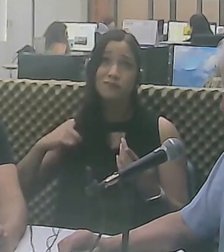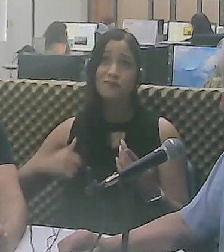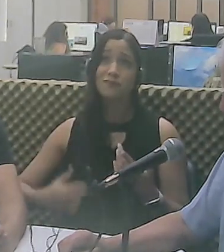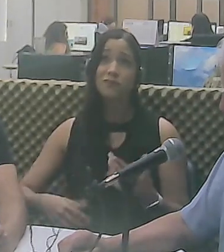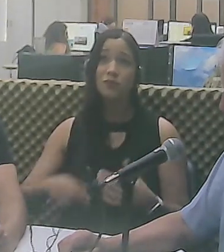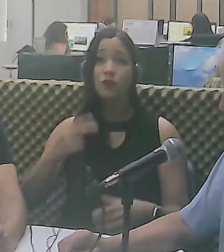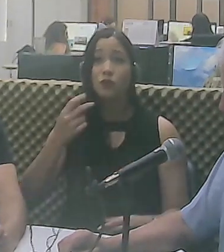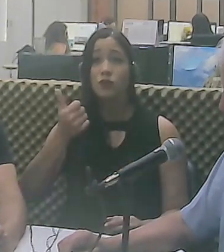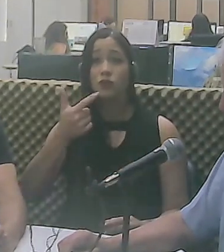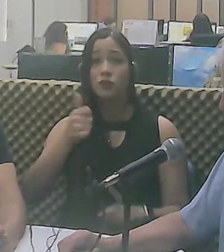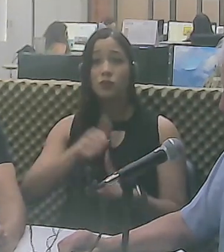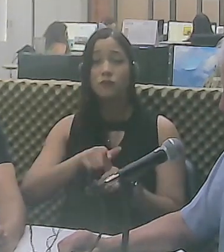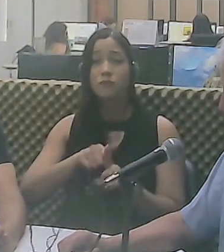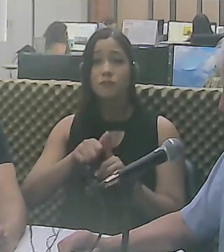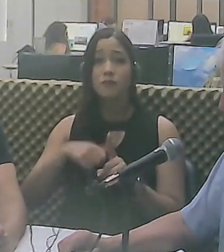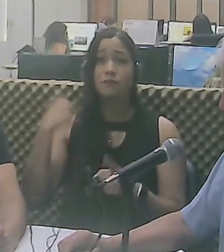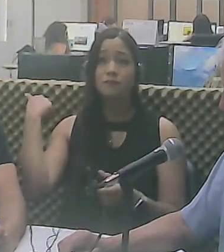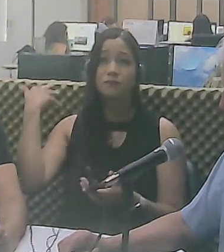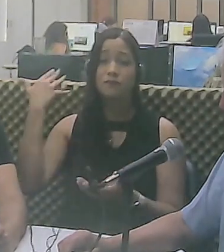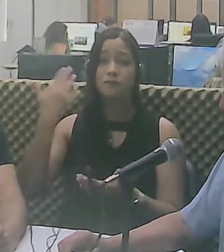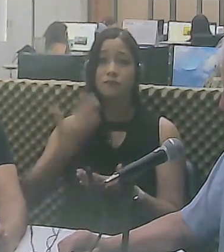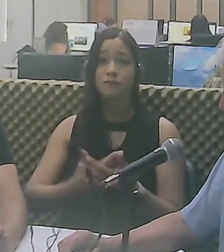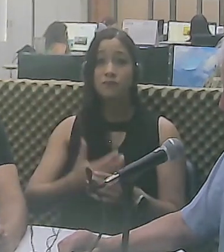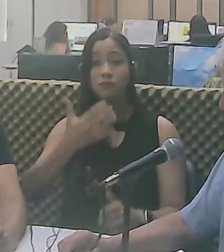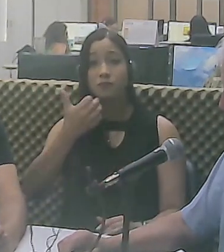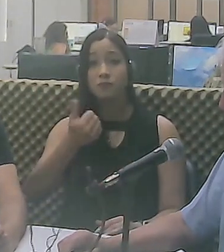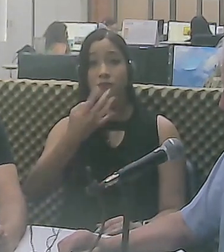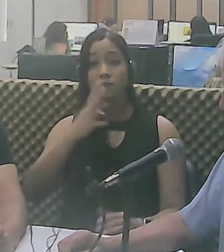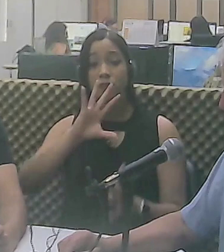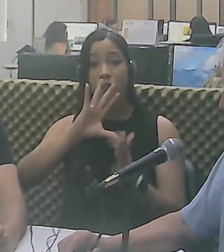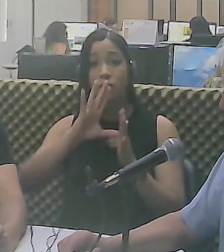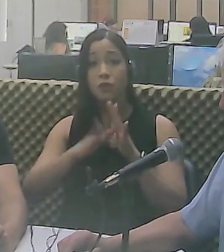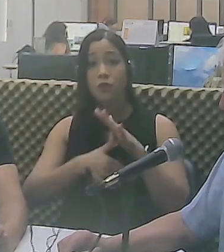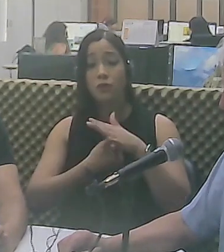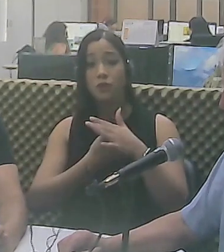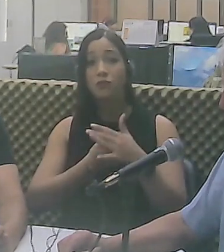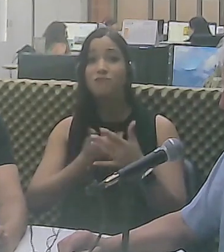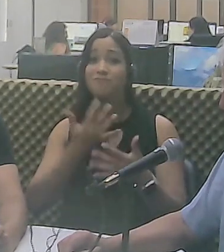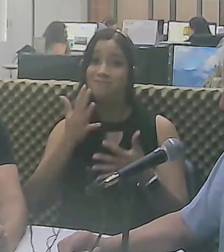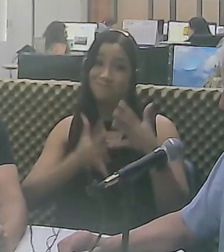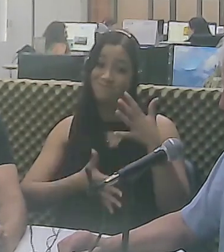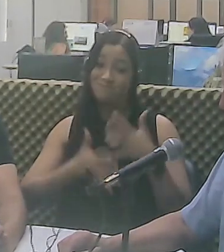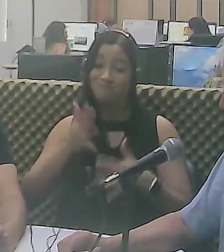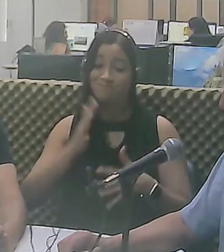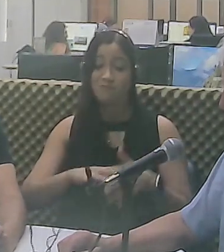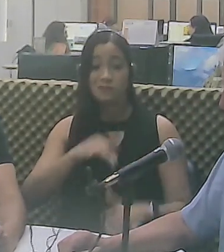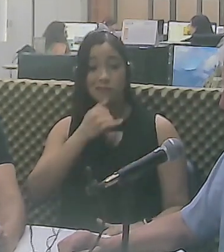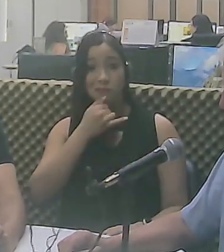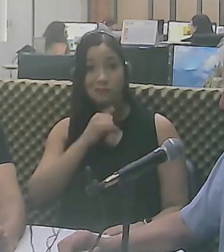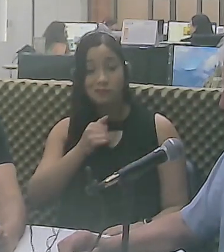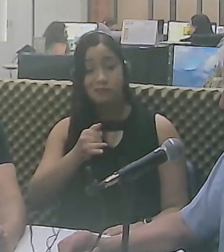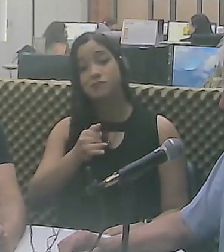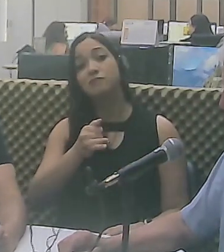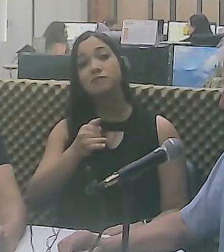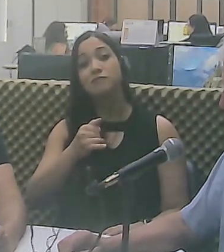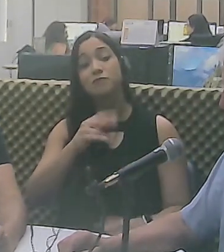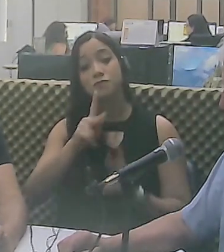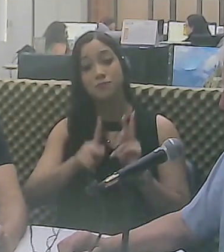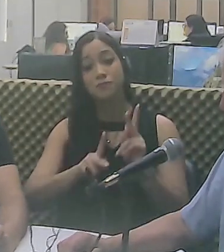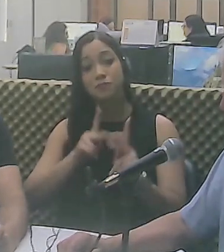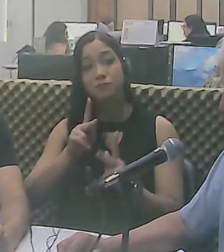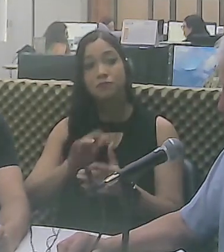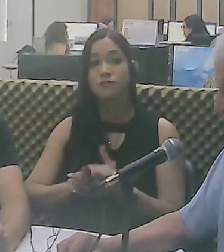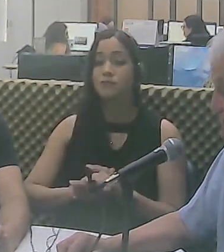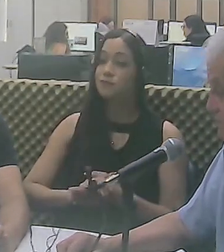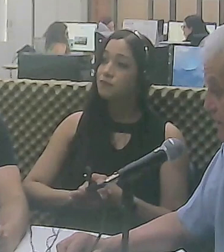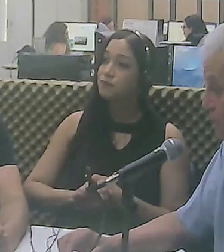nos últimos 12 meses foram registrados 14 Furtos que prejudicam o fornecimento de energia elétrica a população né